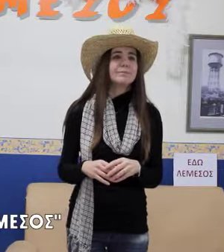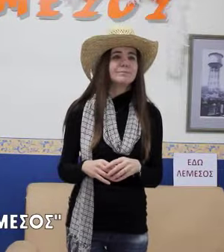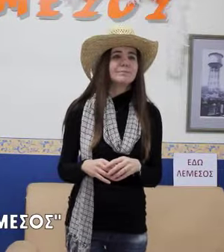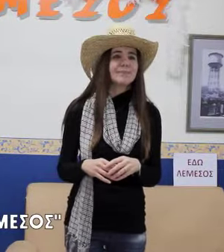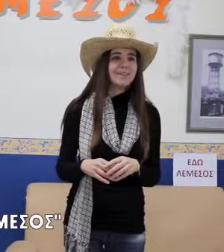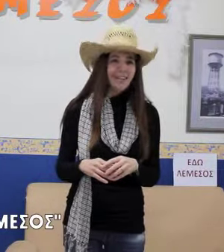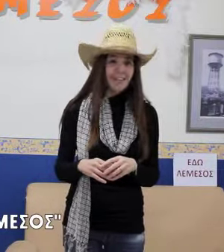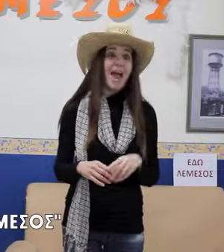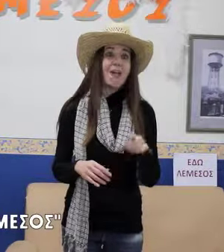Εκκίνηση.